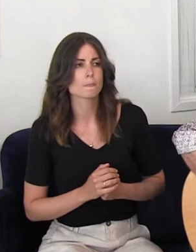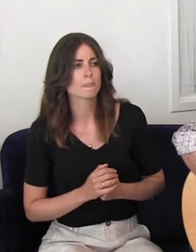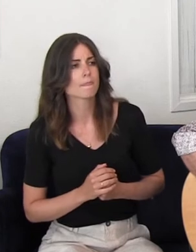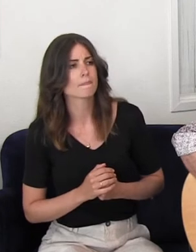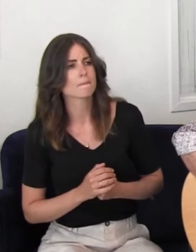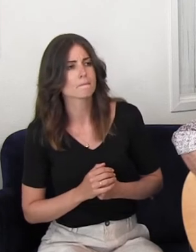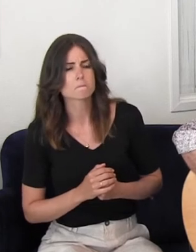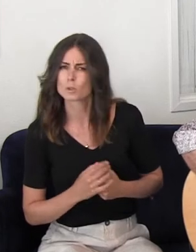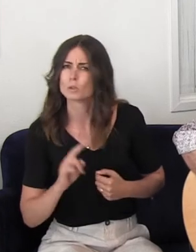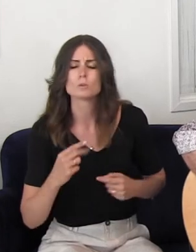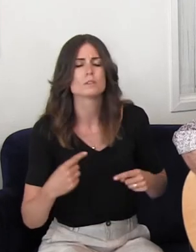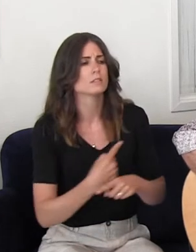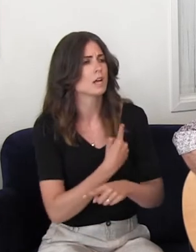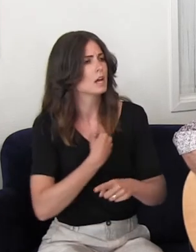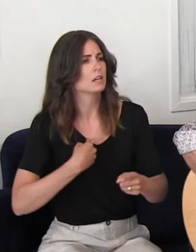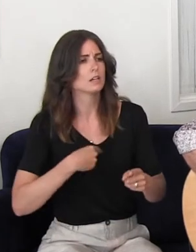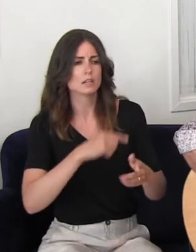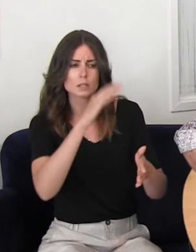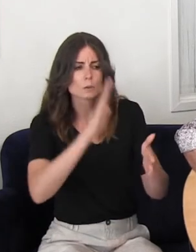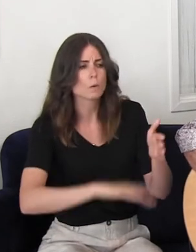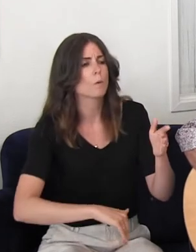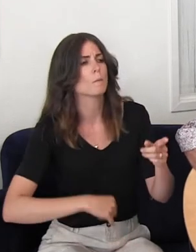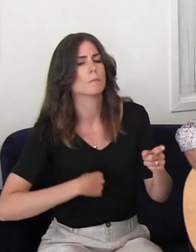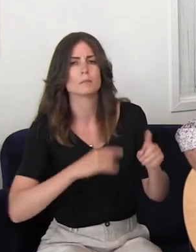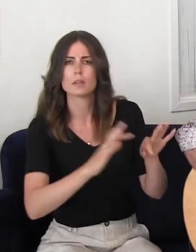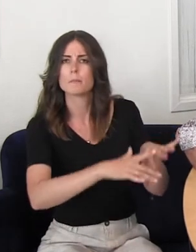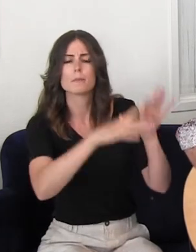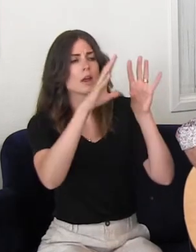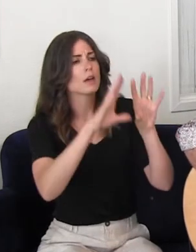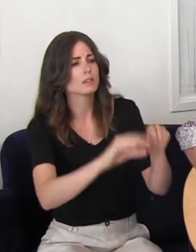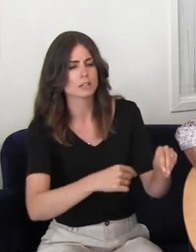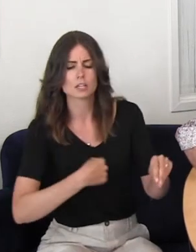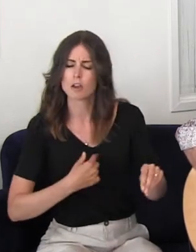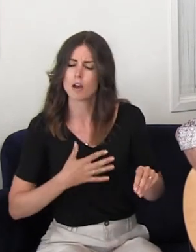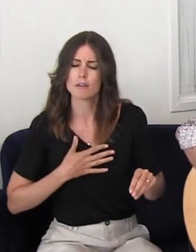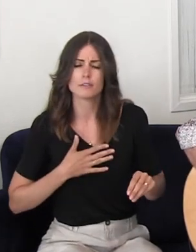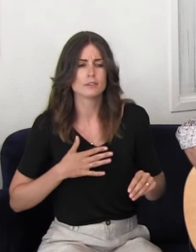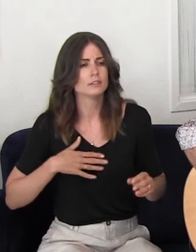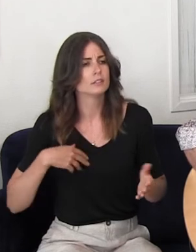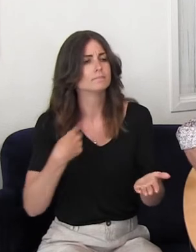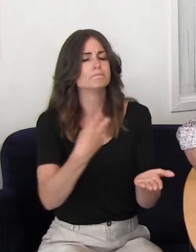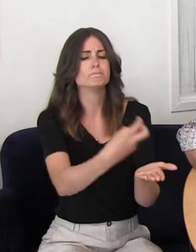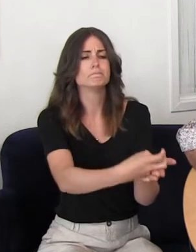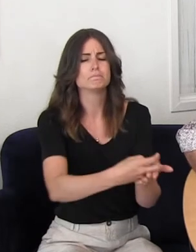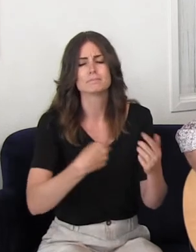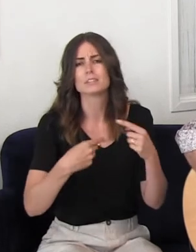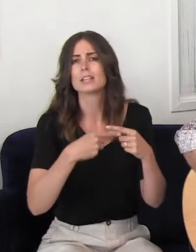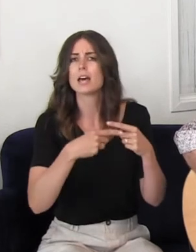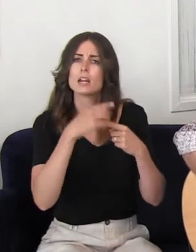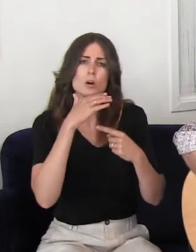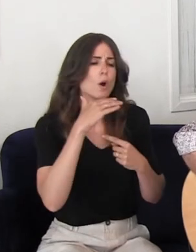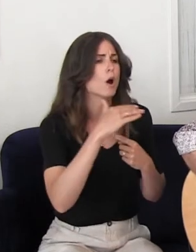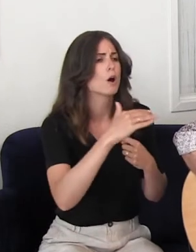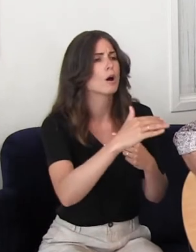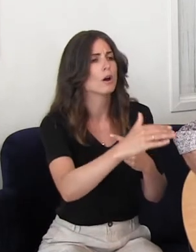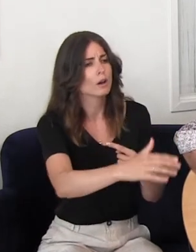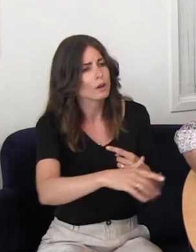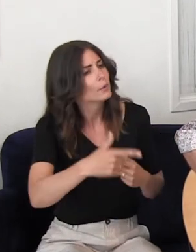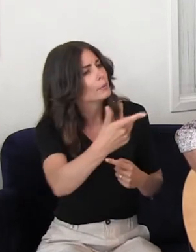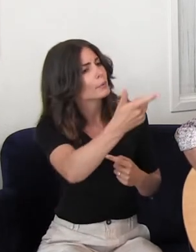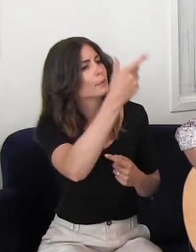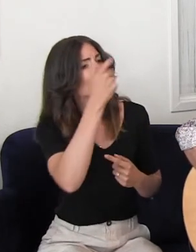Det är tomt, det är bränt, jag vill lägga mig ner in vid sjön för att